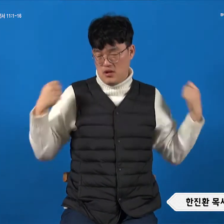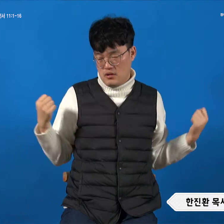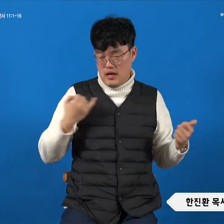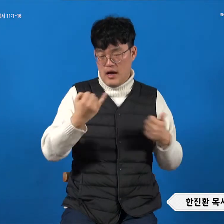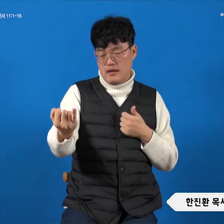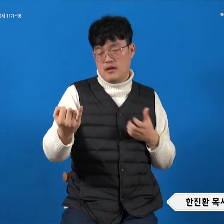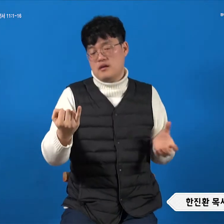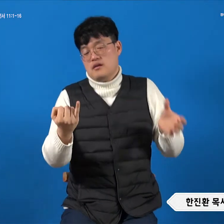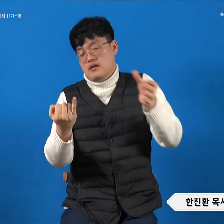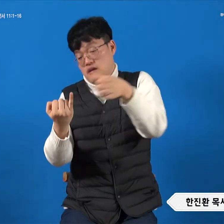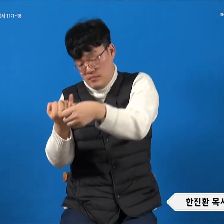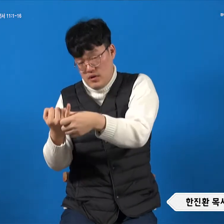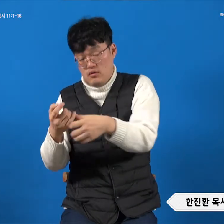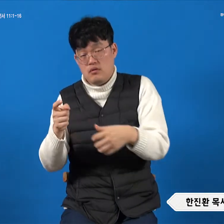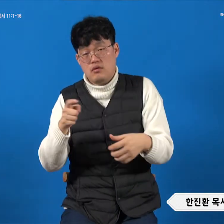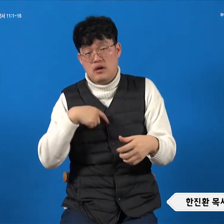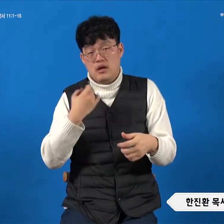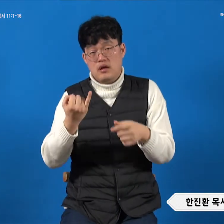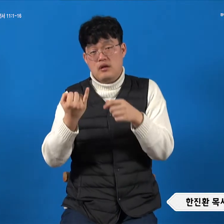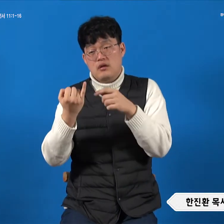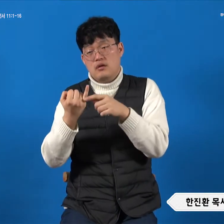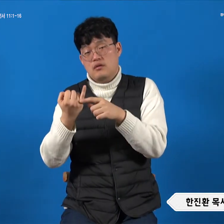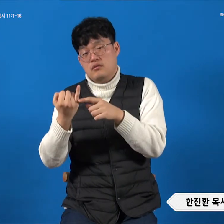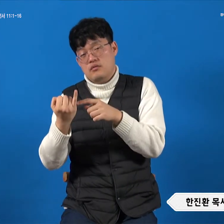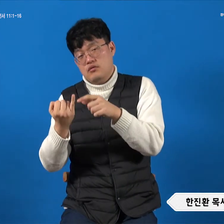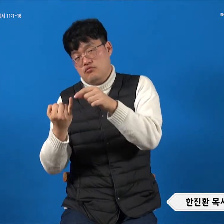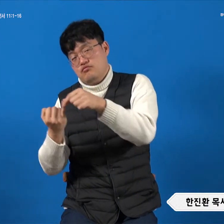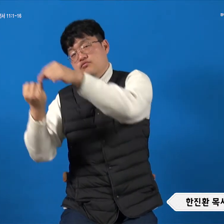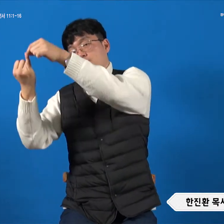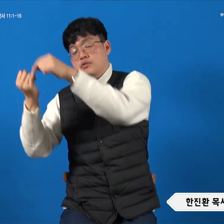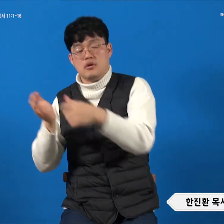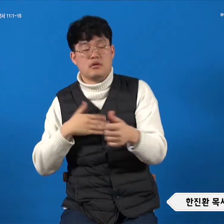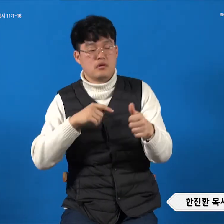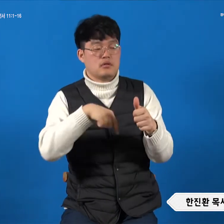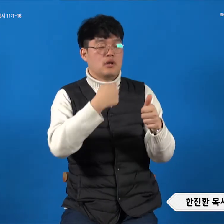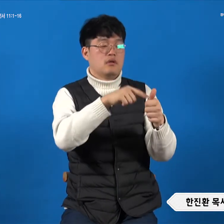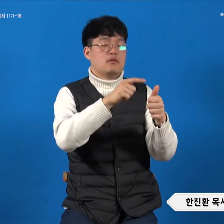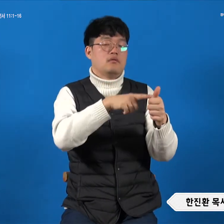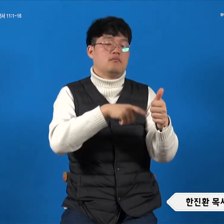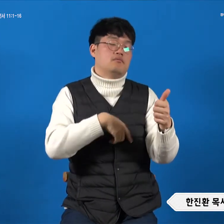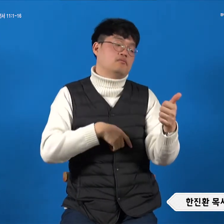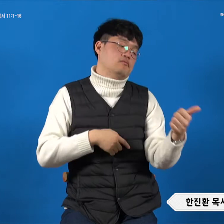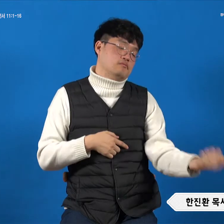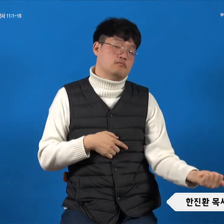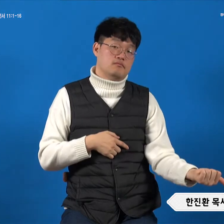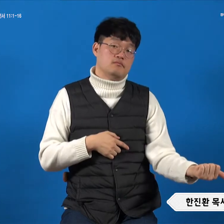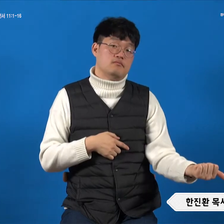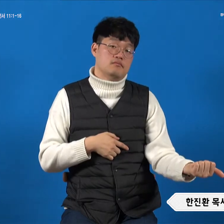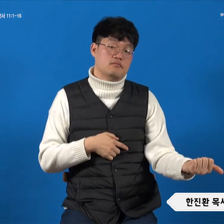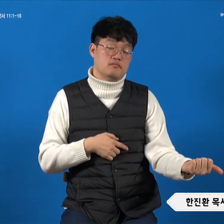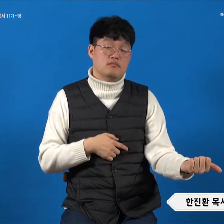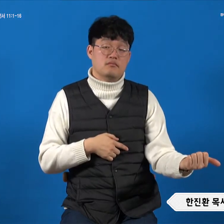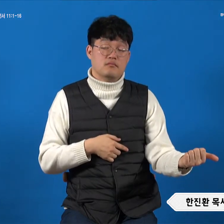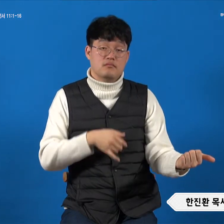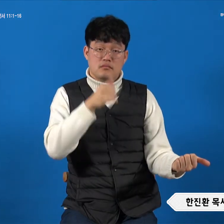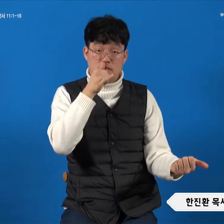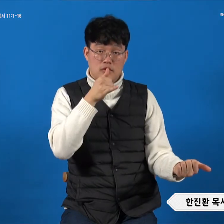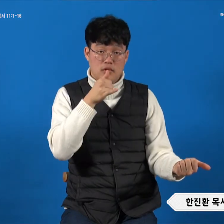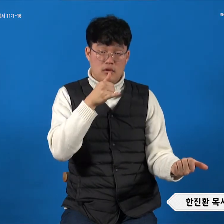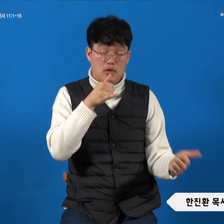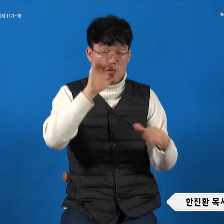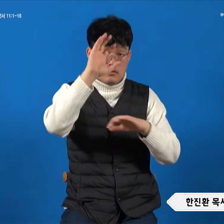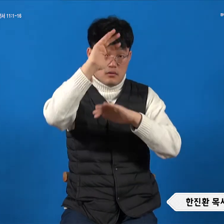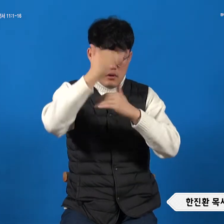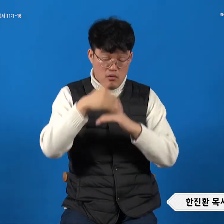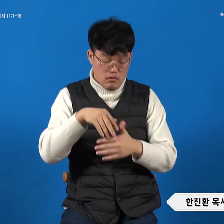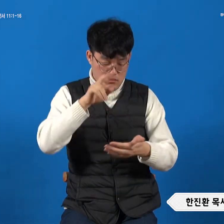아내에게 입히고 아내를 살려내고 자기는 차가운 바닷속으로 사라졌습니다. 그 기사를 읽으면서